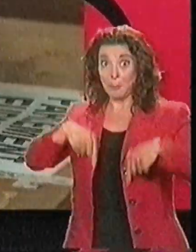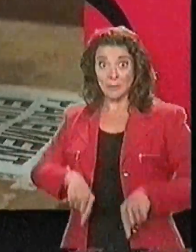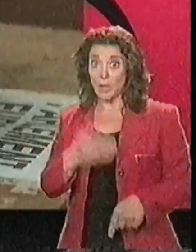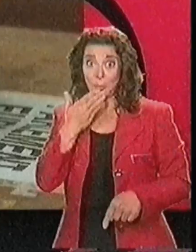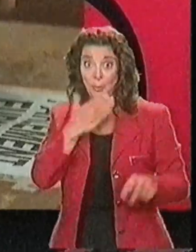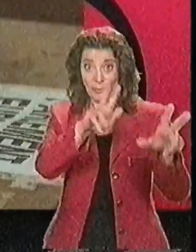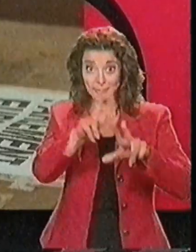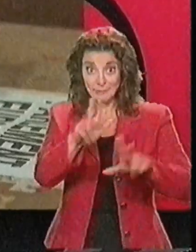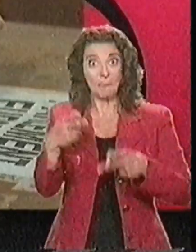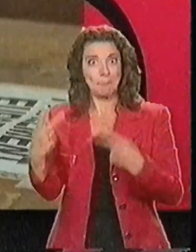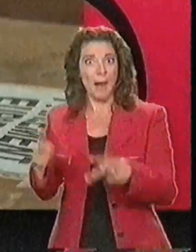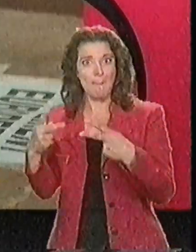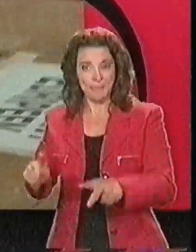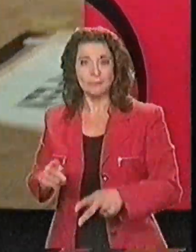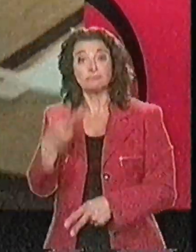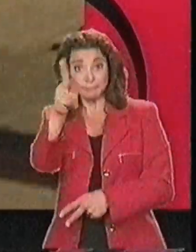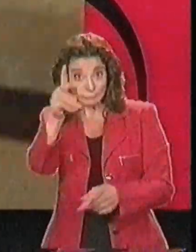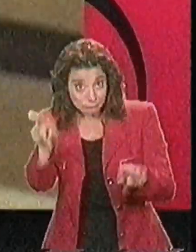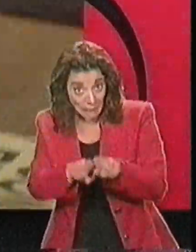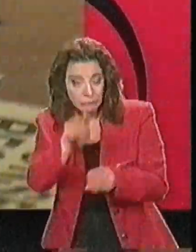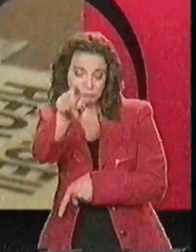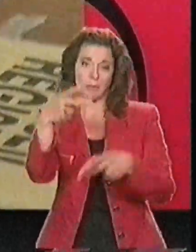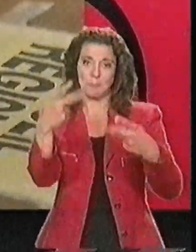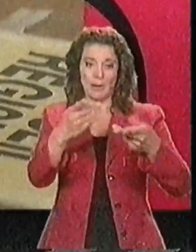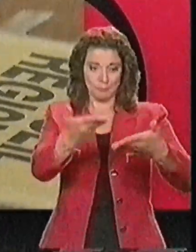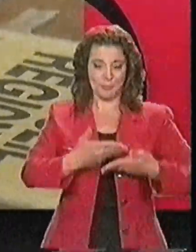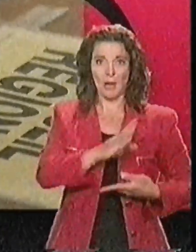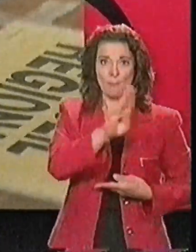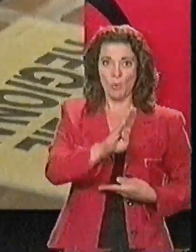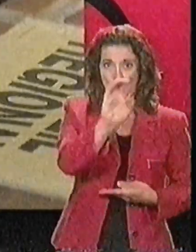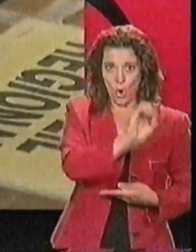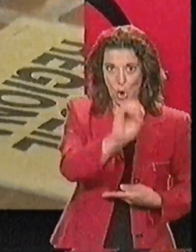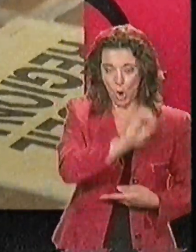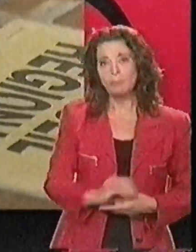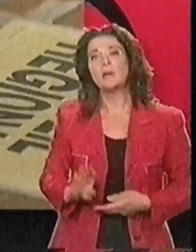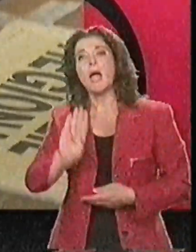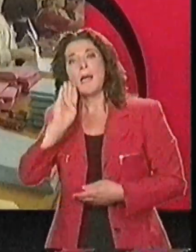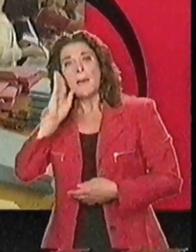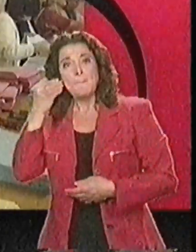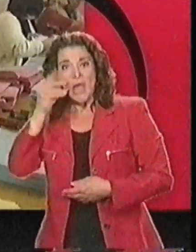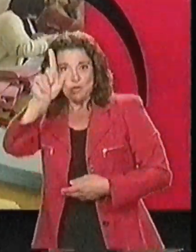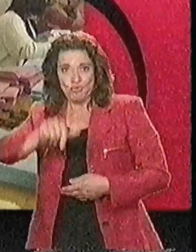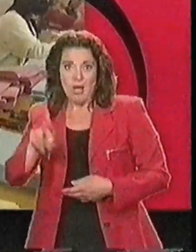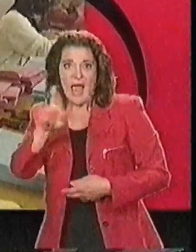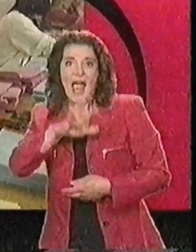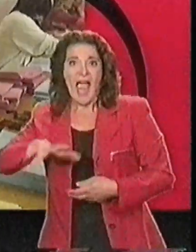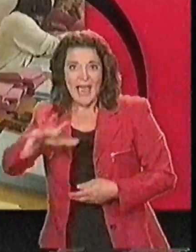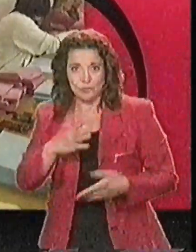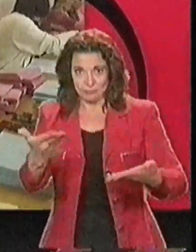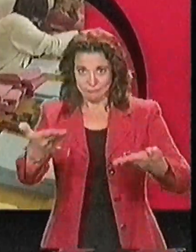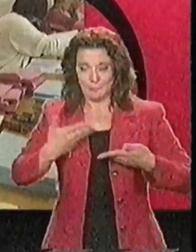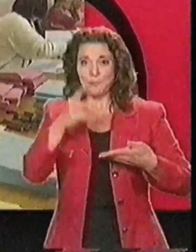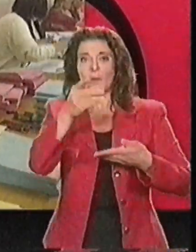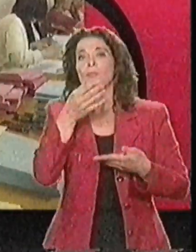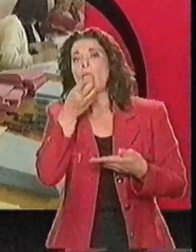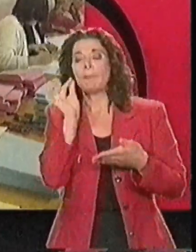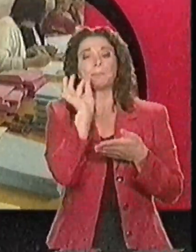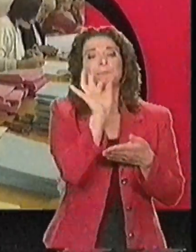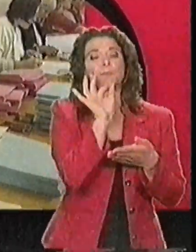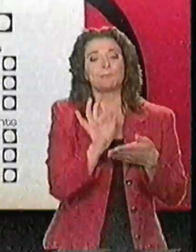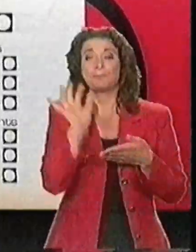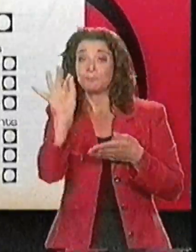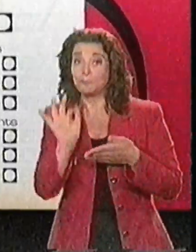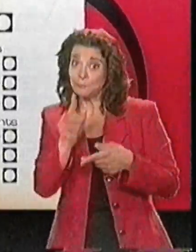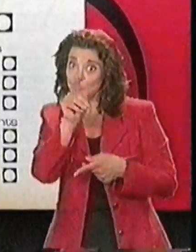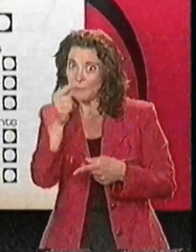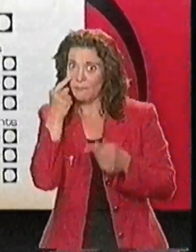vous recevrez cette fois deux bulletins, un bleu pour l'Europe et un beige pour la région. Le coloriage n'a plus de secret pour vous, soyez